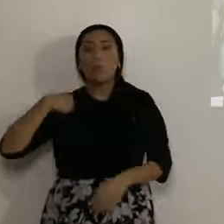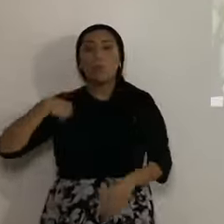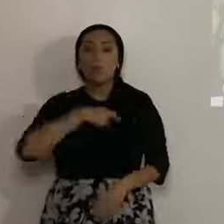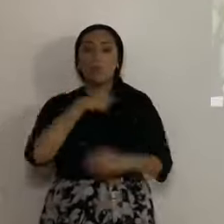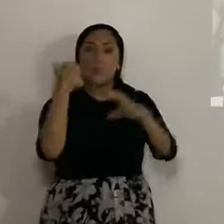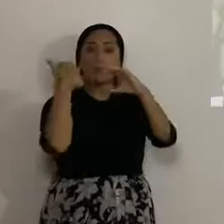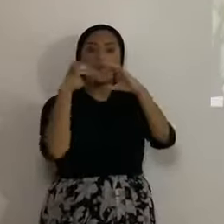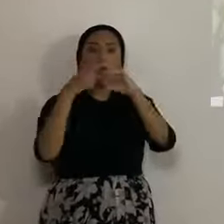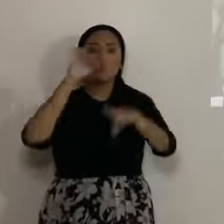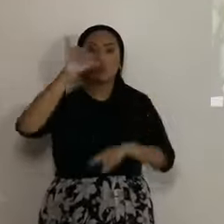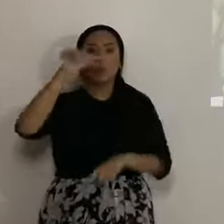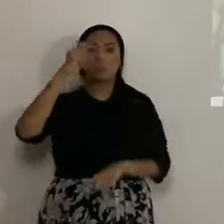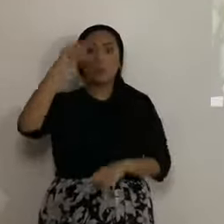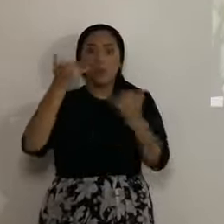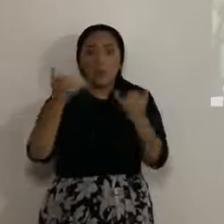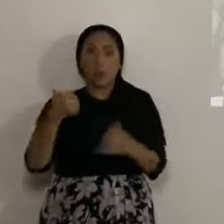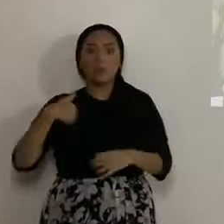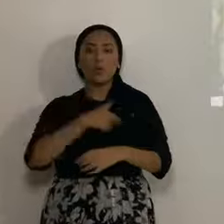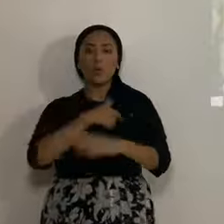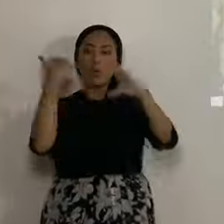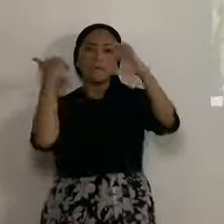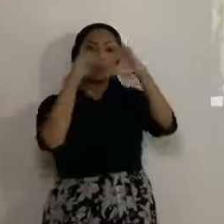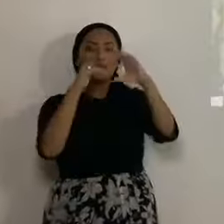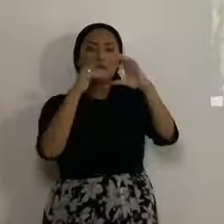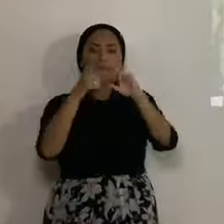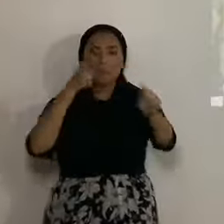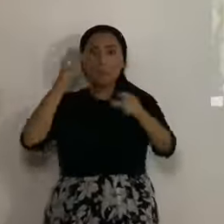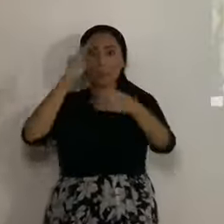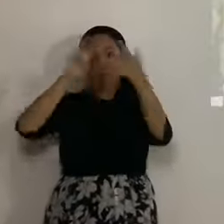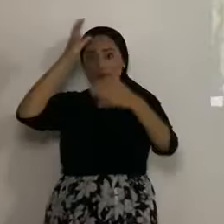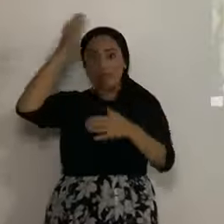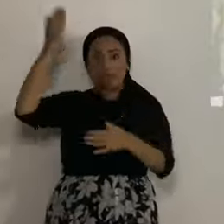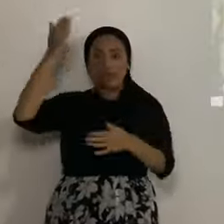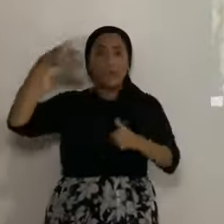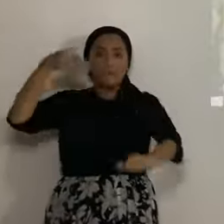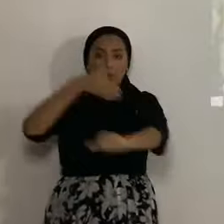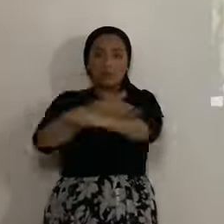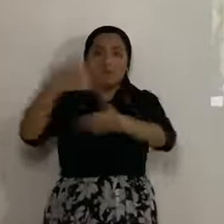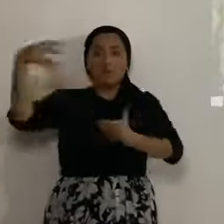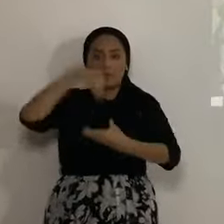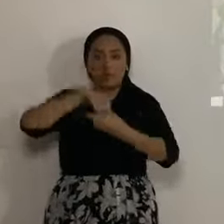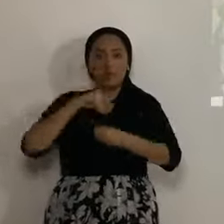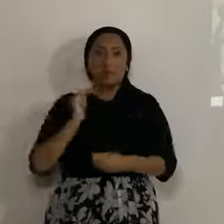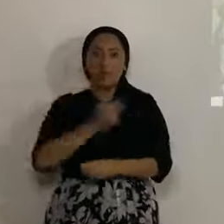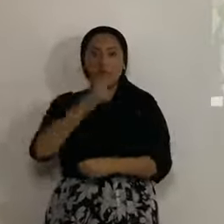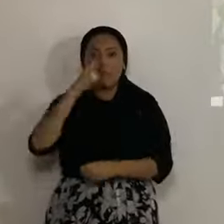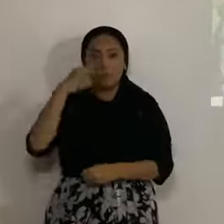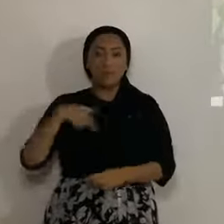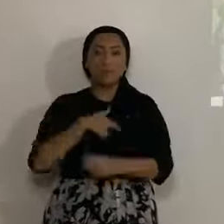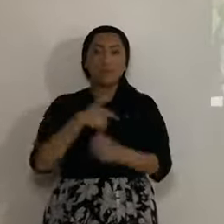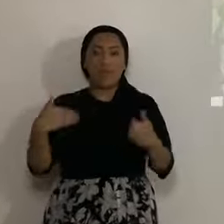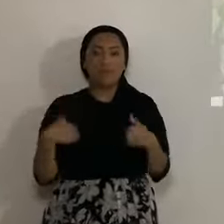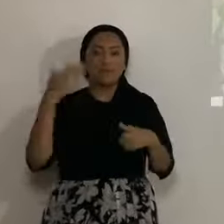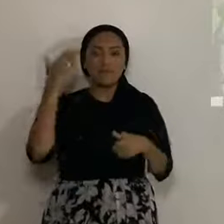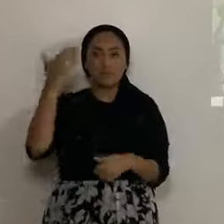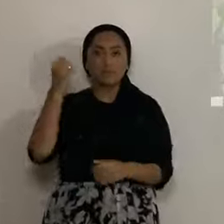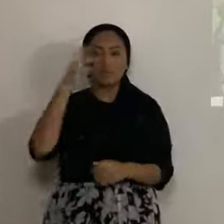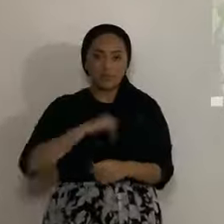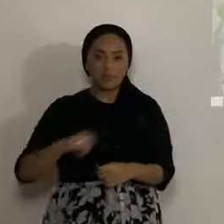de Yahweh ahora, somos mensajeros del Todopoderoso y el poder está en nosotros porque tenemos a Yahshua Mashiach